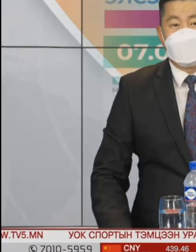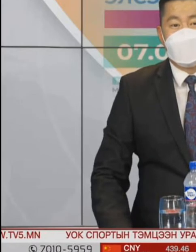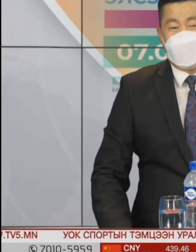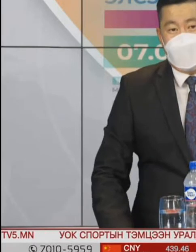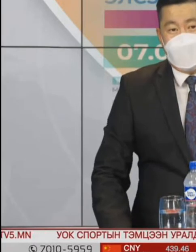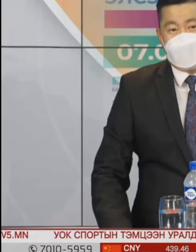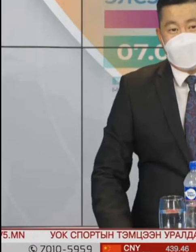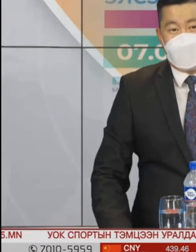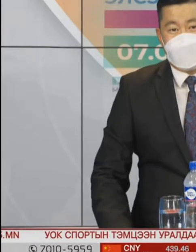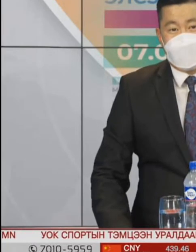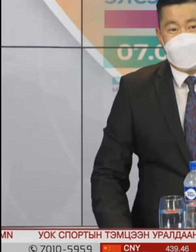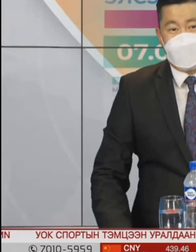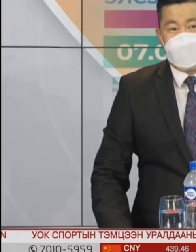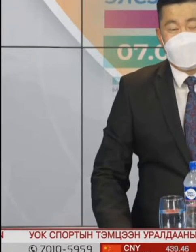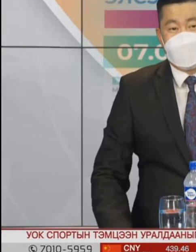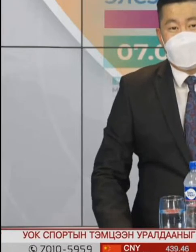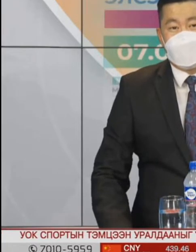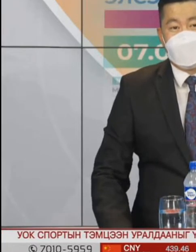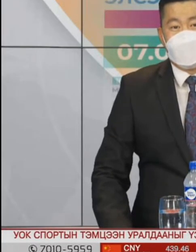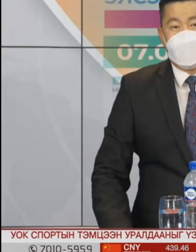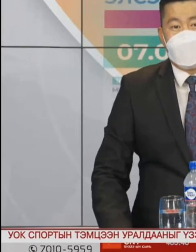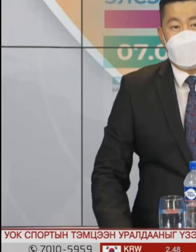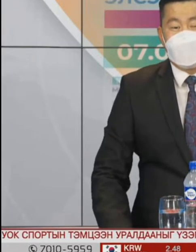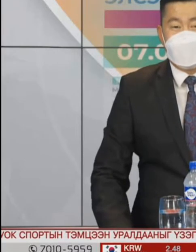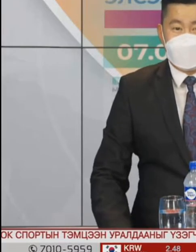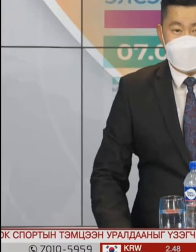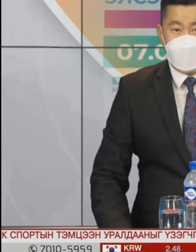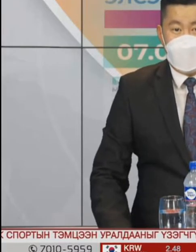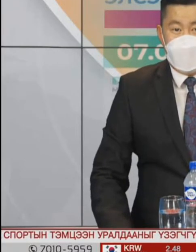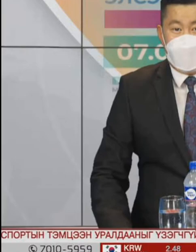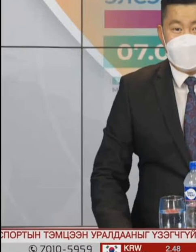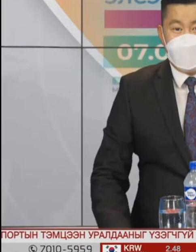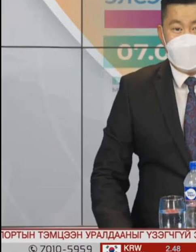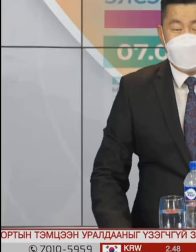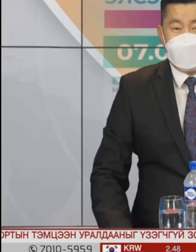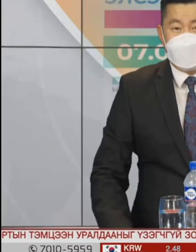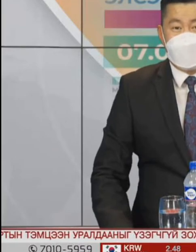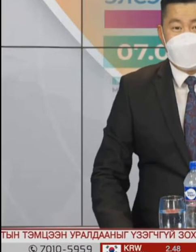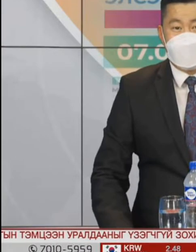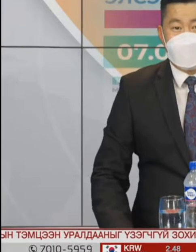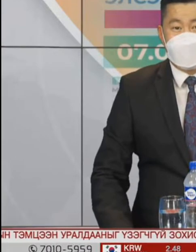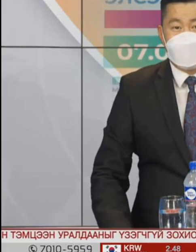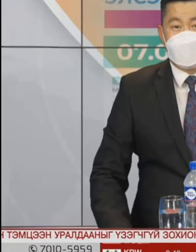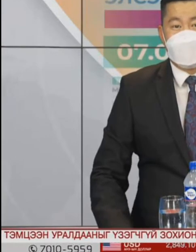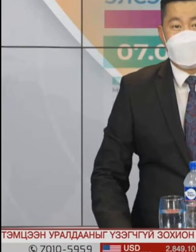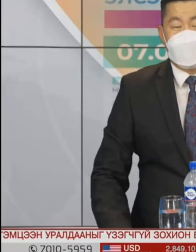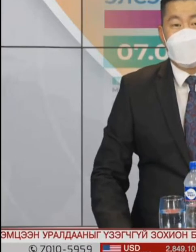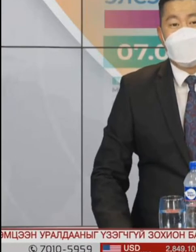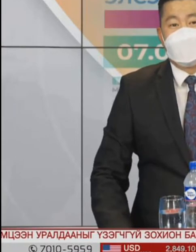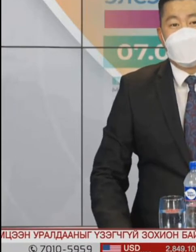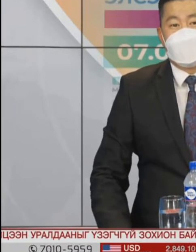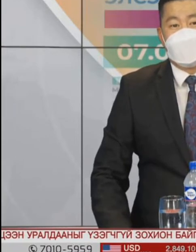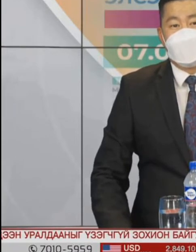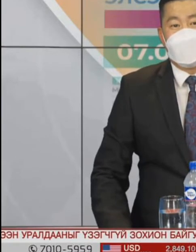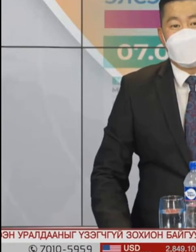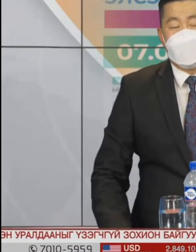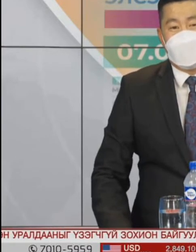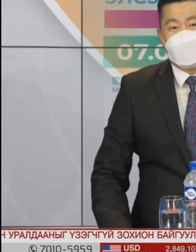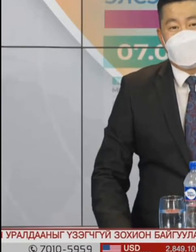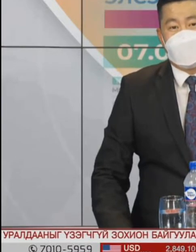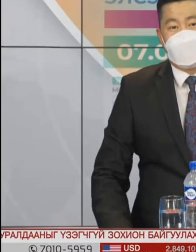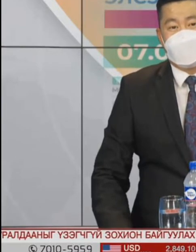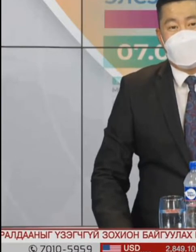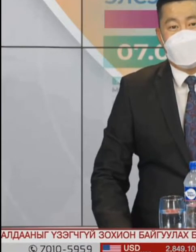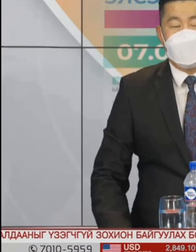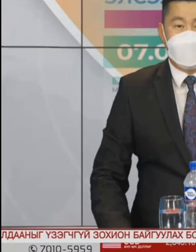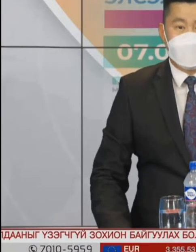шалгалтыг хойшлуулаагүй байсан бол за шалгалтад бүртгүүлсэн 40 мянга гаруй залуусын 10 мянга нь шалгалтад орж чадхааргүй нөхцөл байдал